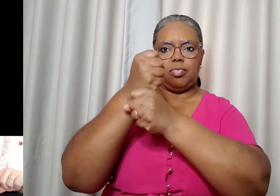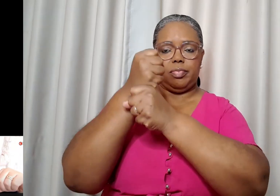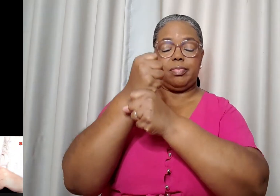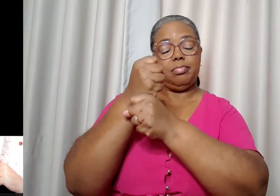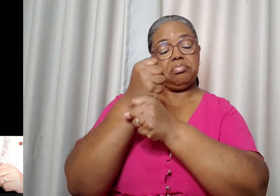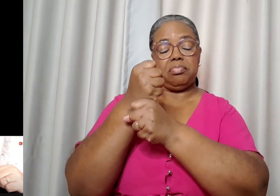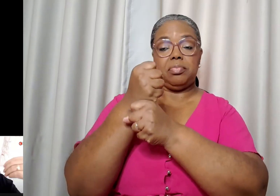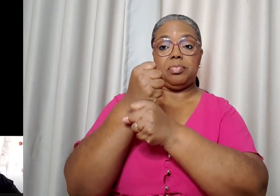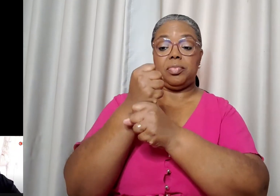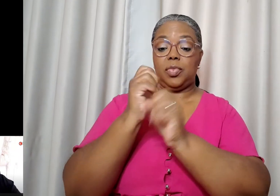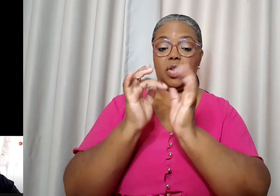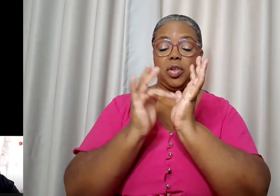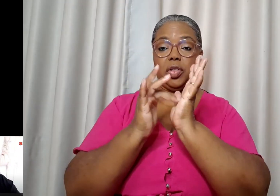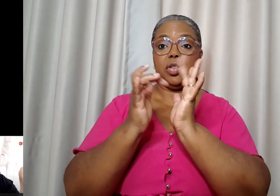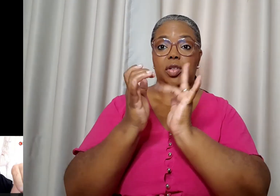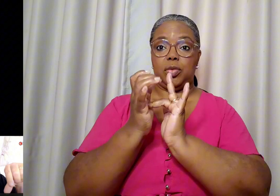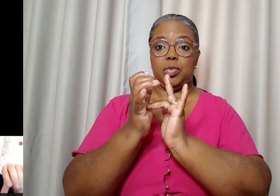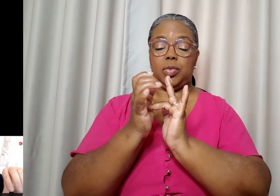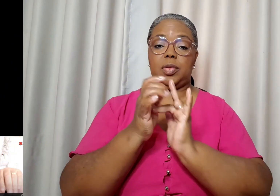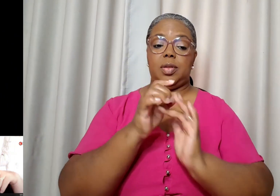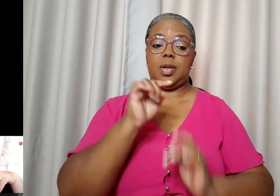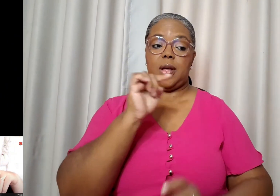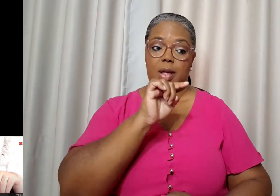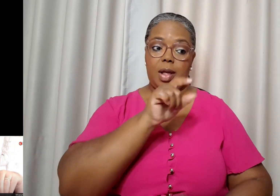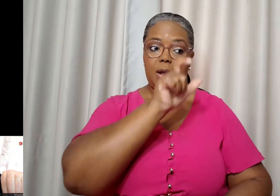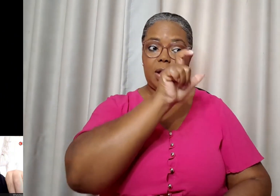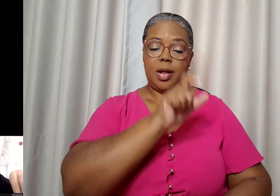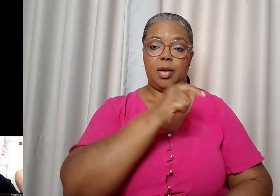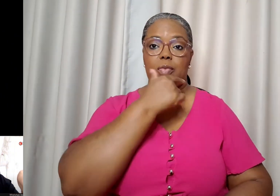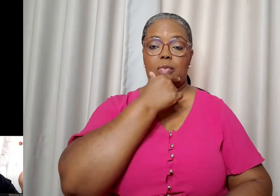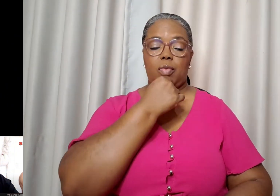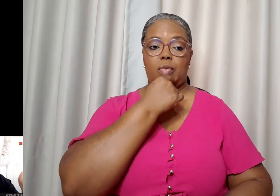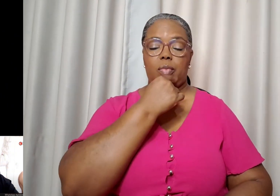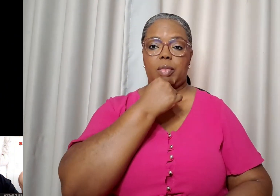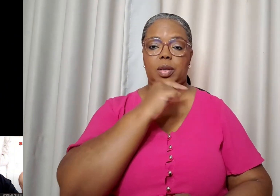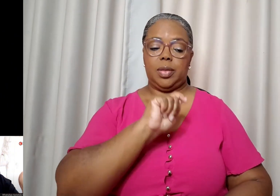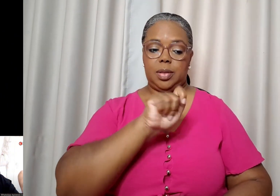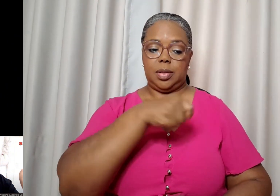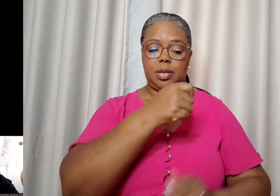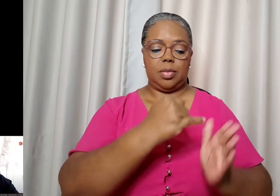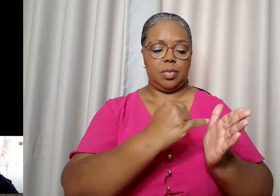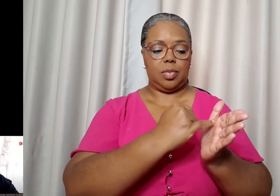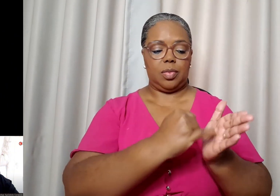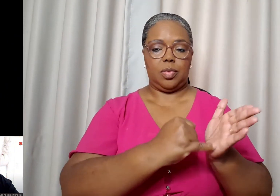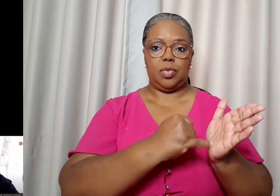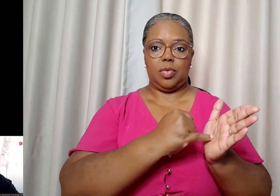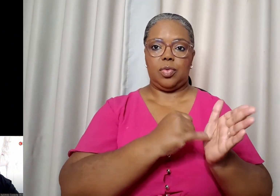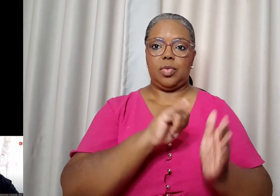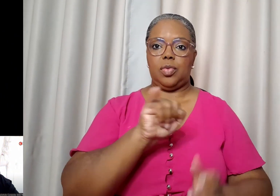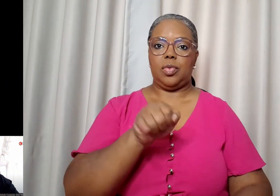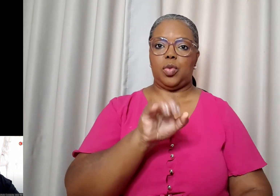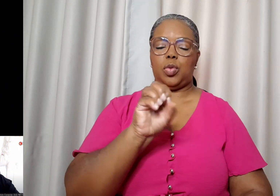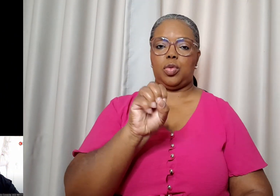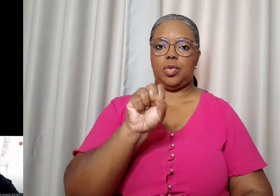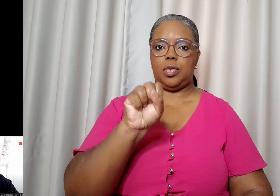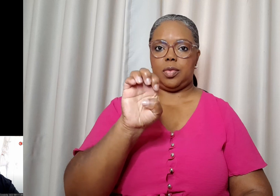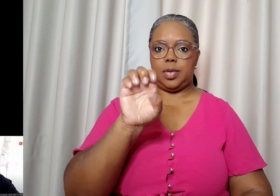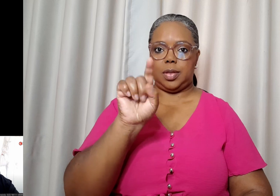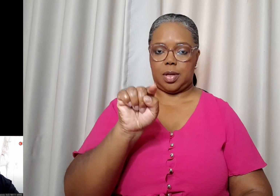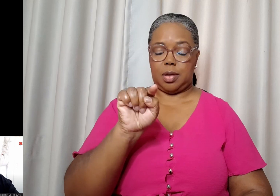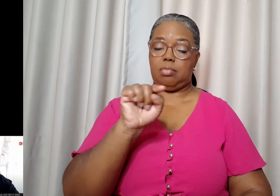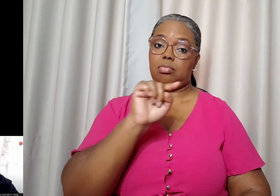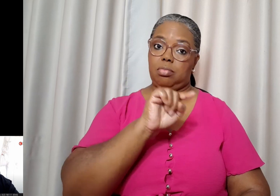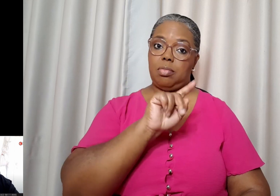de José. José não era apenas um homem que era carpinteiro como